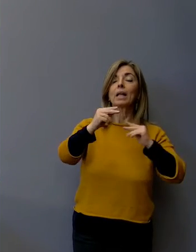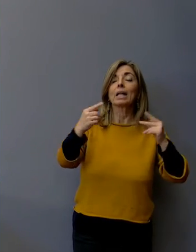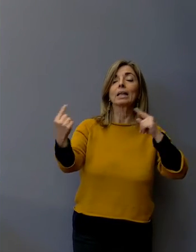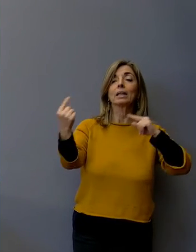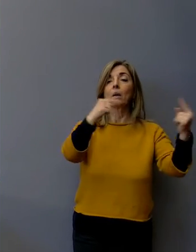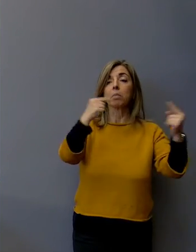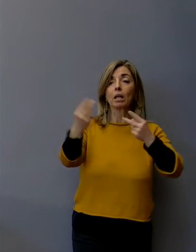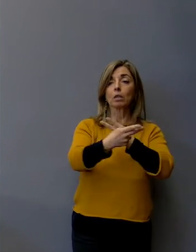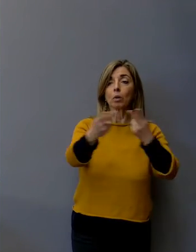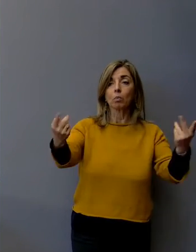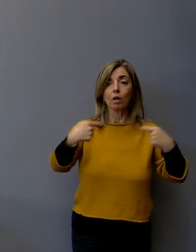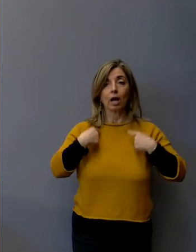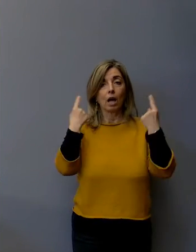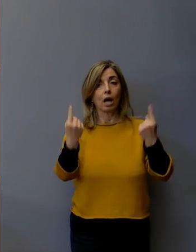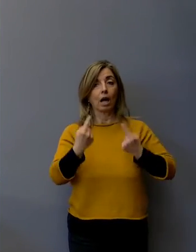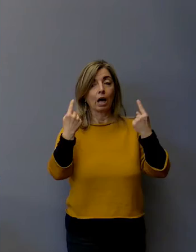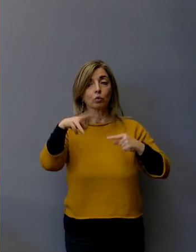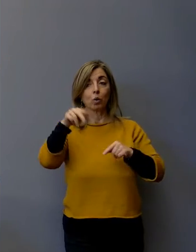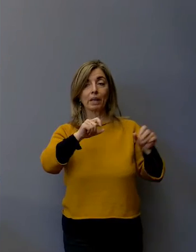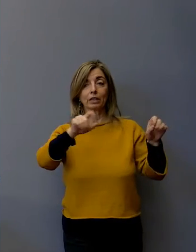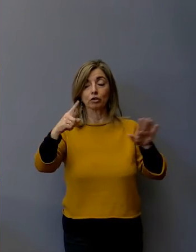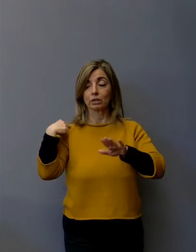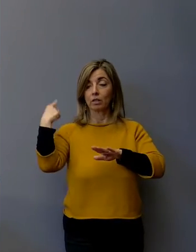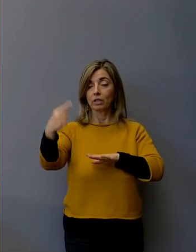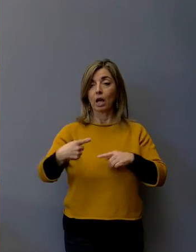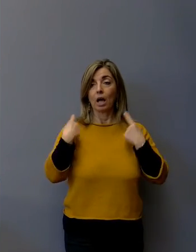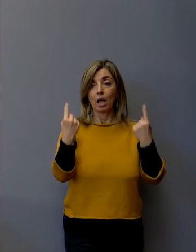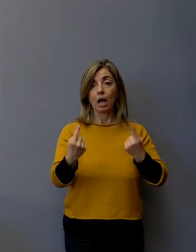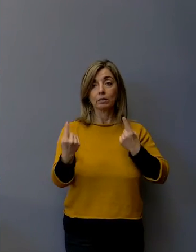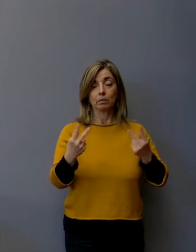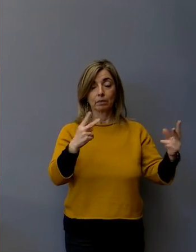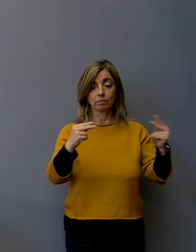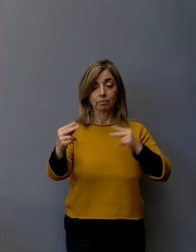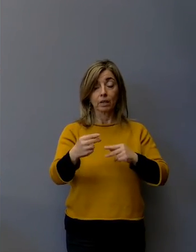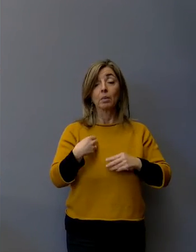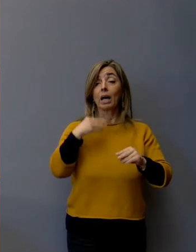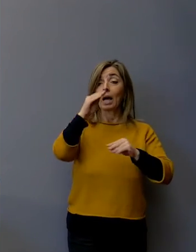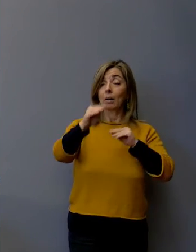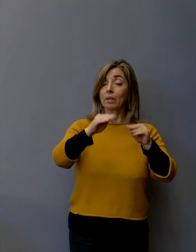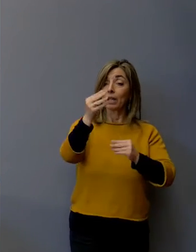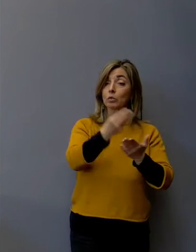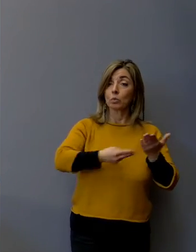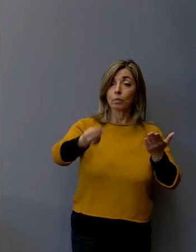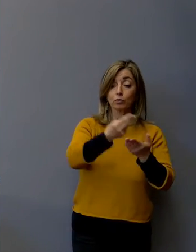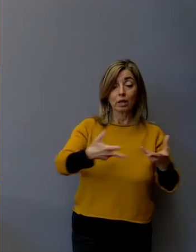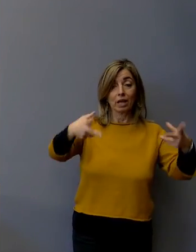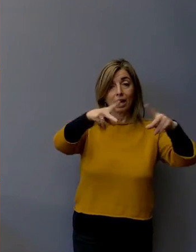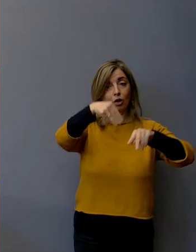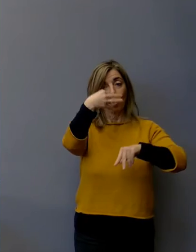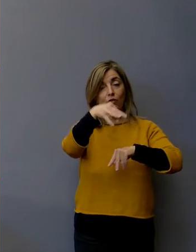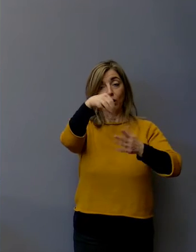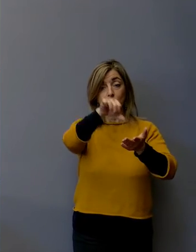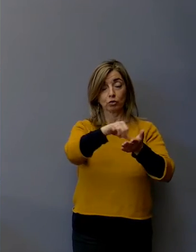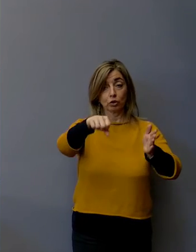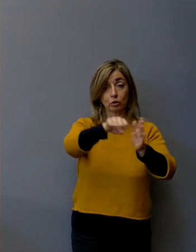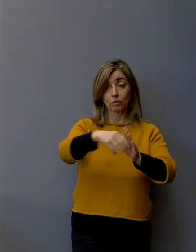2017 abbiamo chiesto che si parlasse del progetto di riqualificazione del centro storico abbiamo chiesto da novembre 2020 e stiamo ancora aspettando